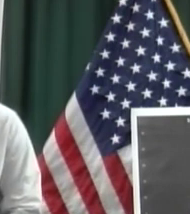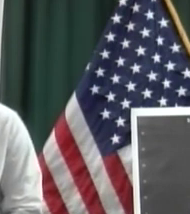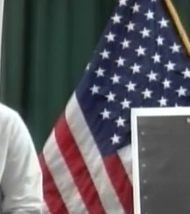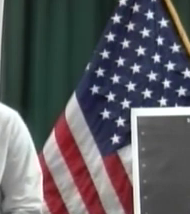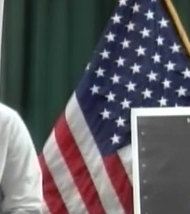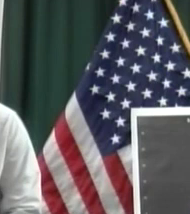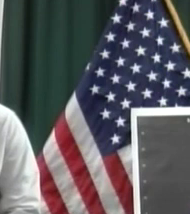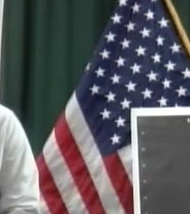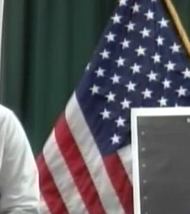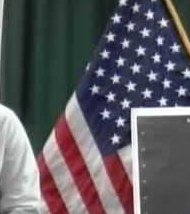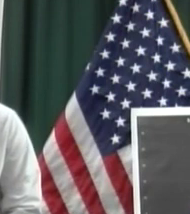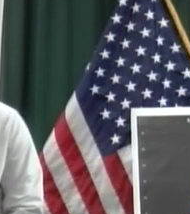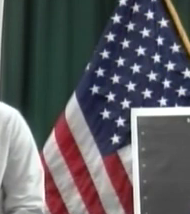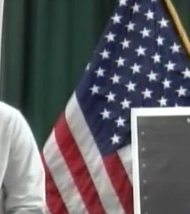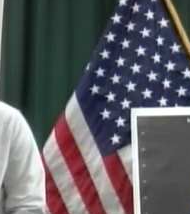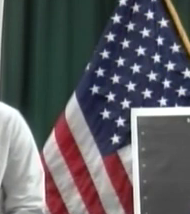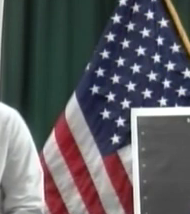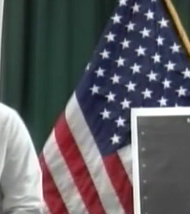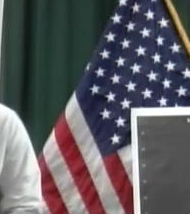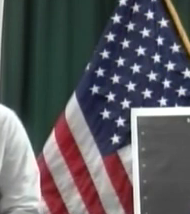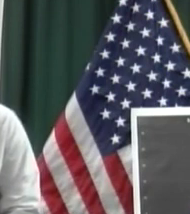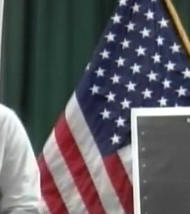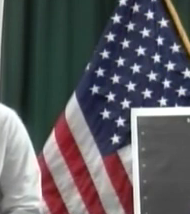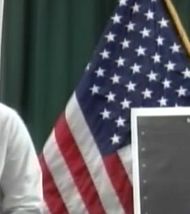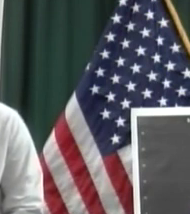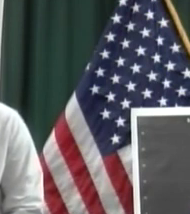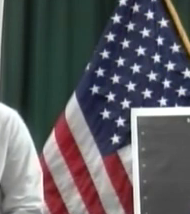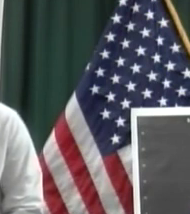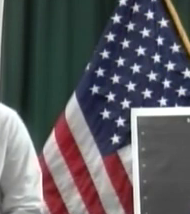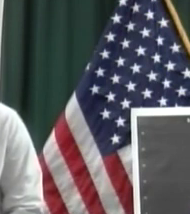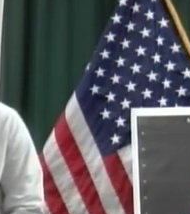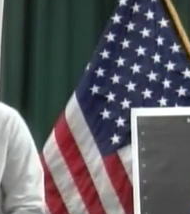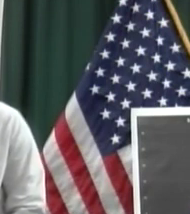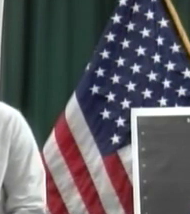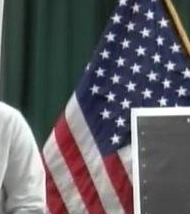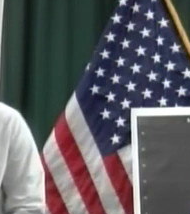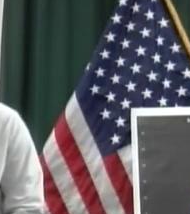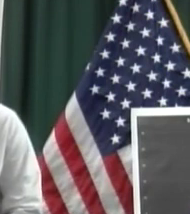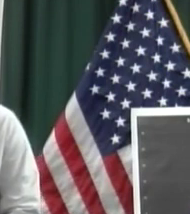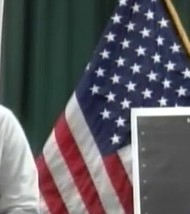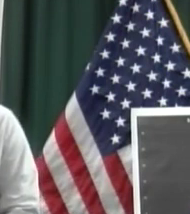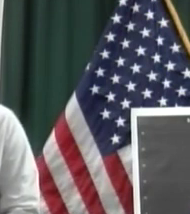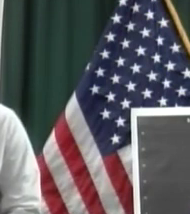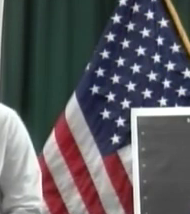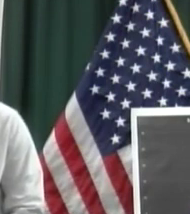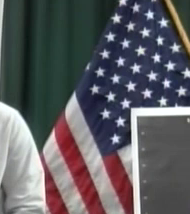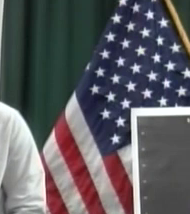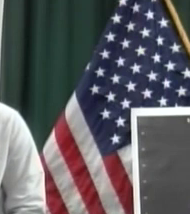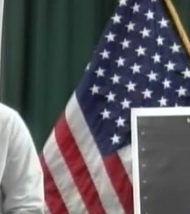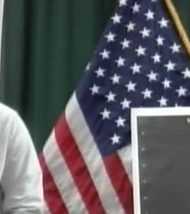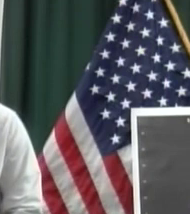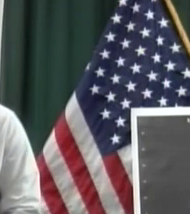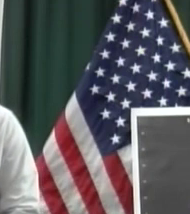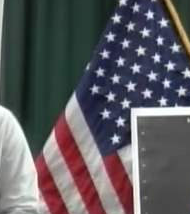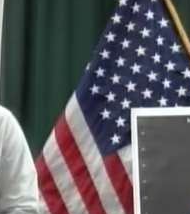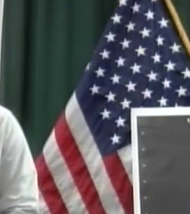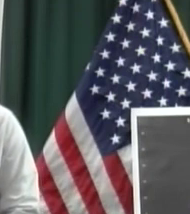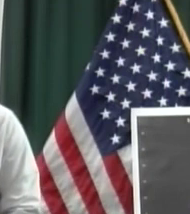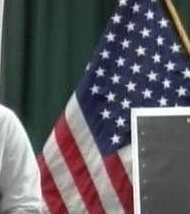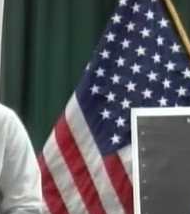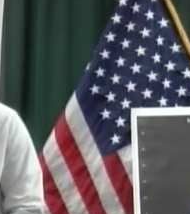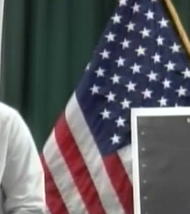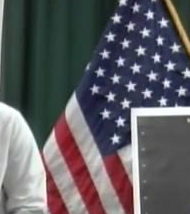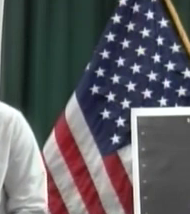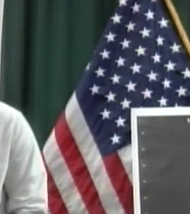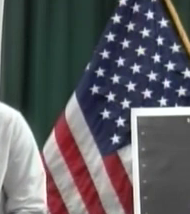las últimas 2 semanas. El virus continúa circulando y transmitiendo en la comunidad. Continúa recibiendo